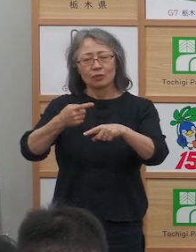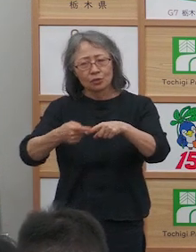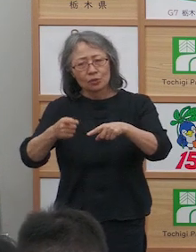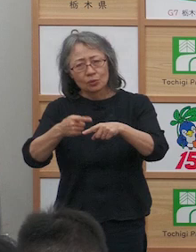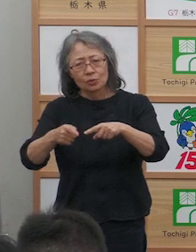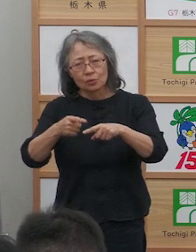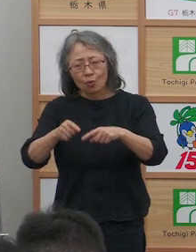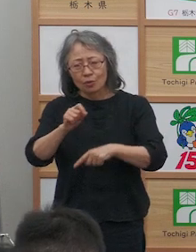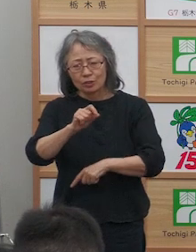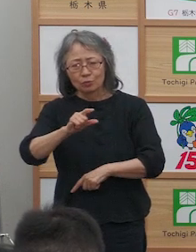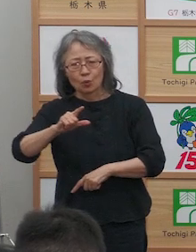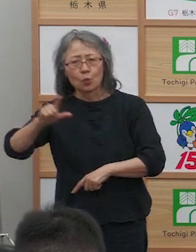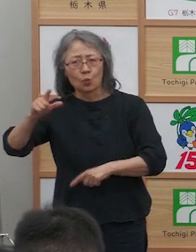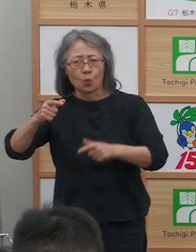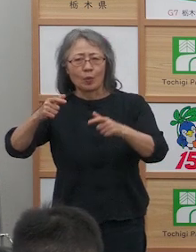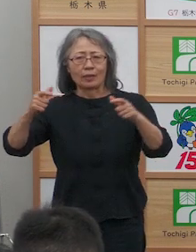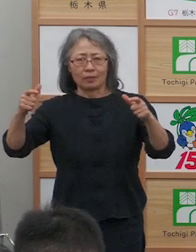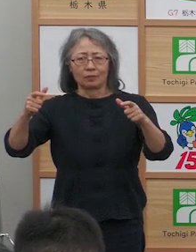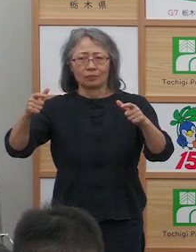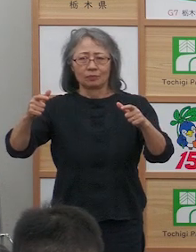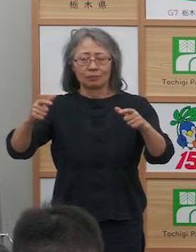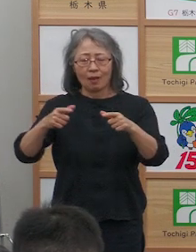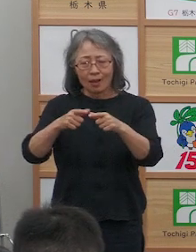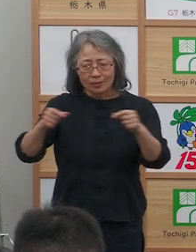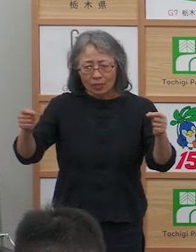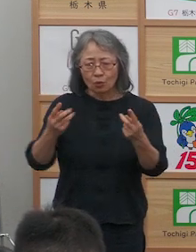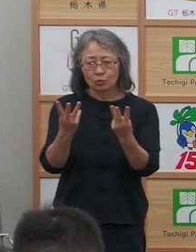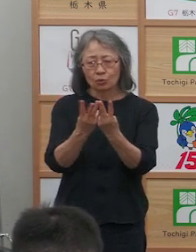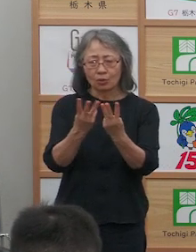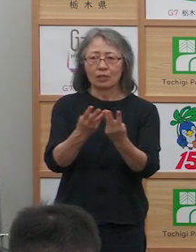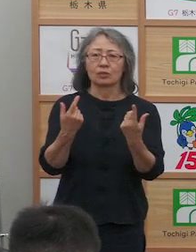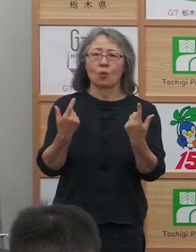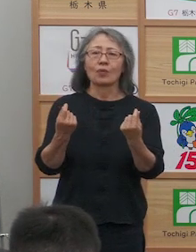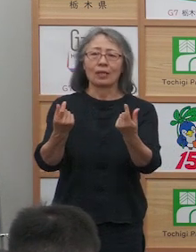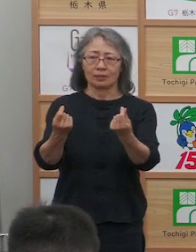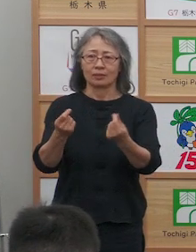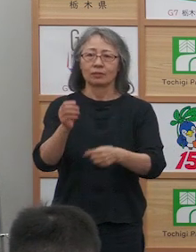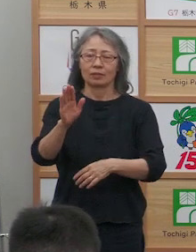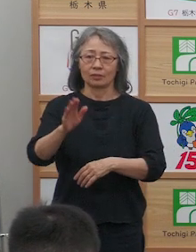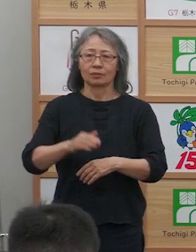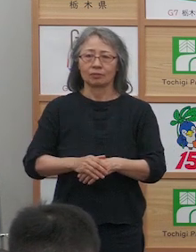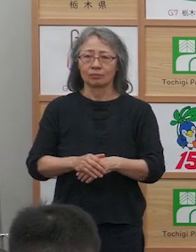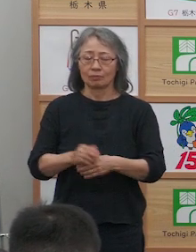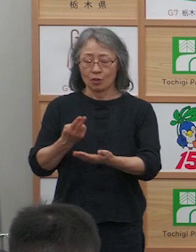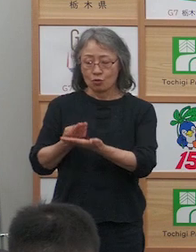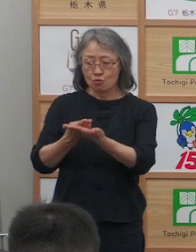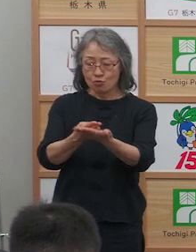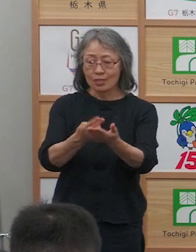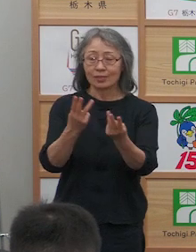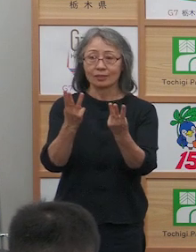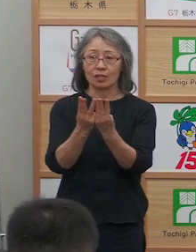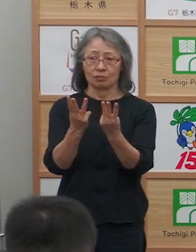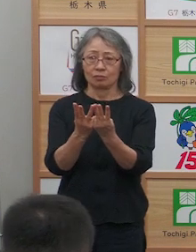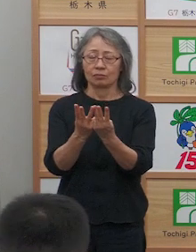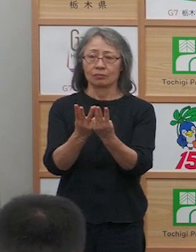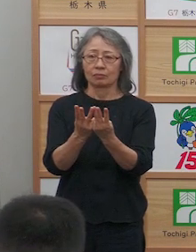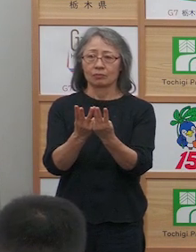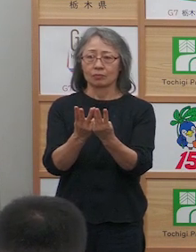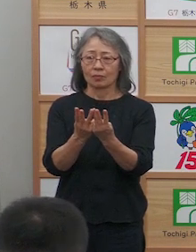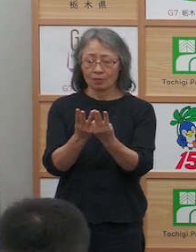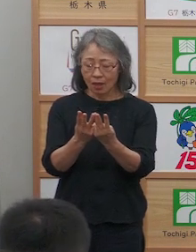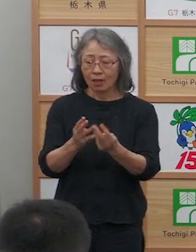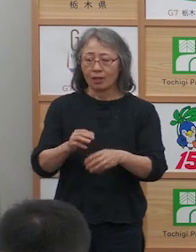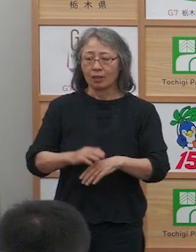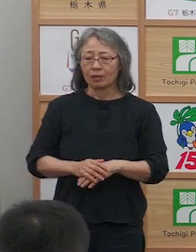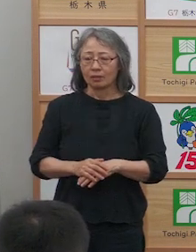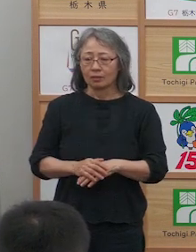加傾向を示しており、おおむね全国と同様の状況となっています。入院者数につきましては、同じ週